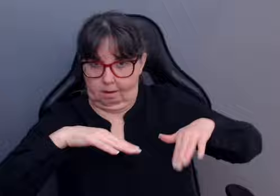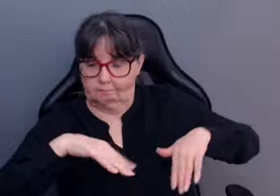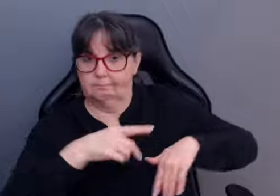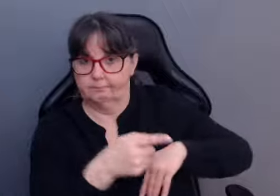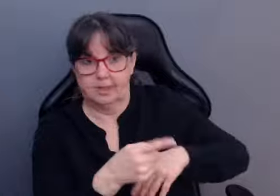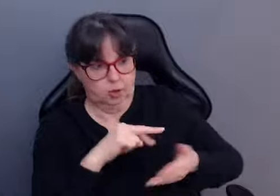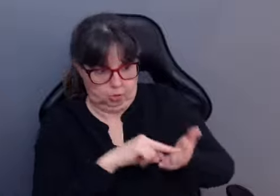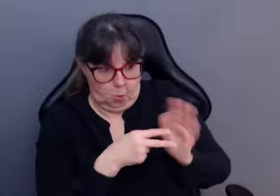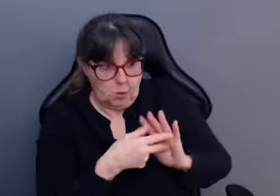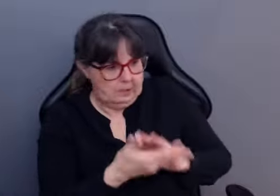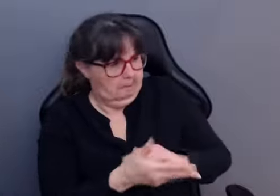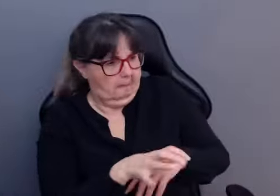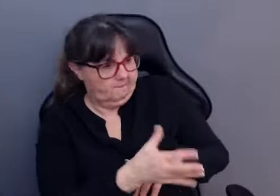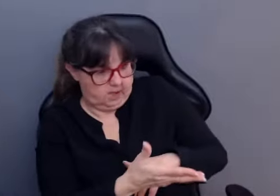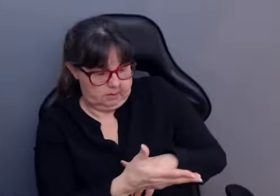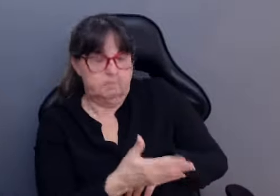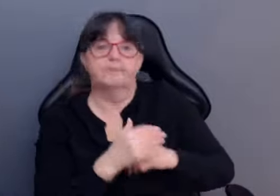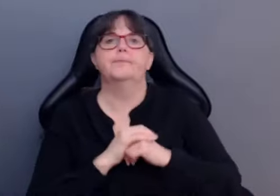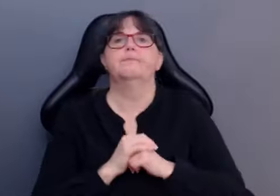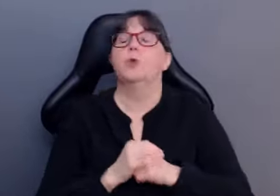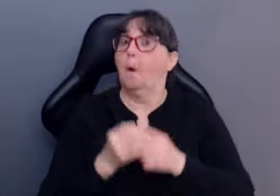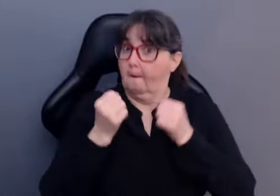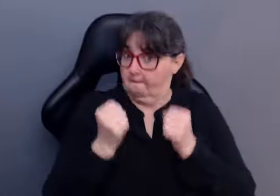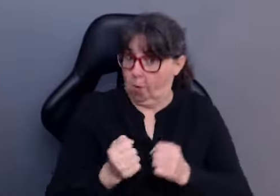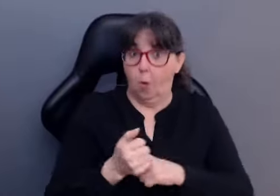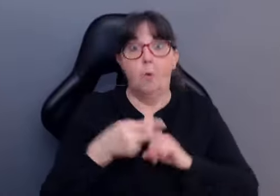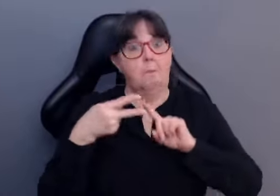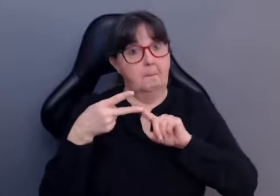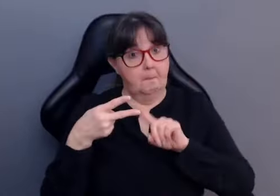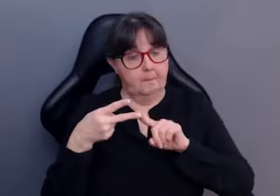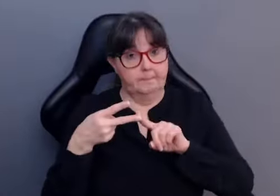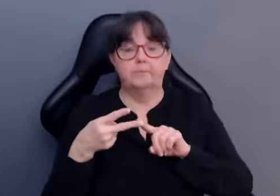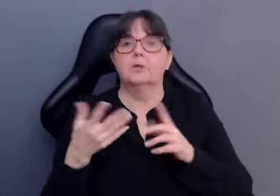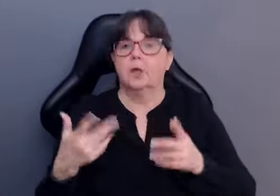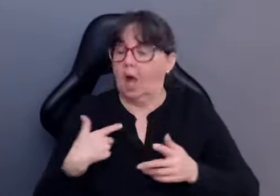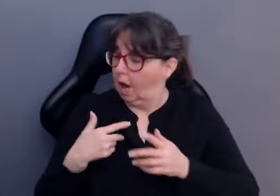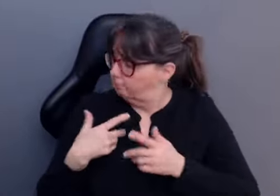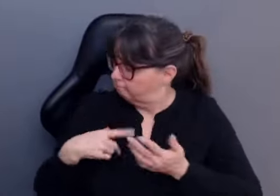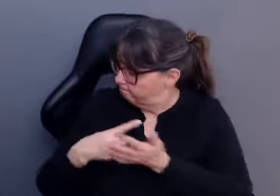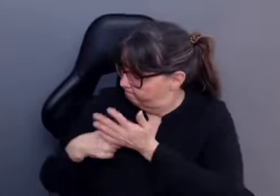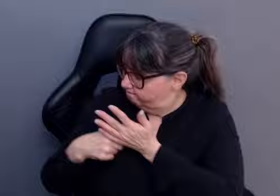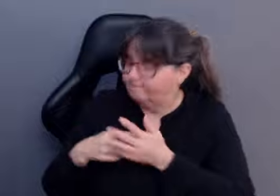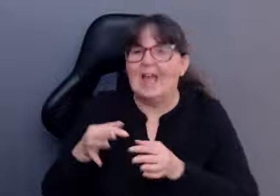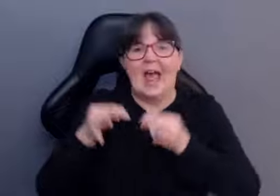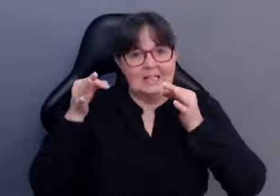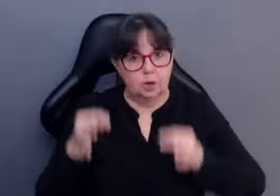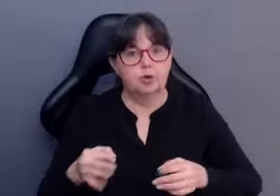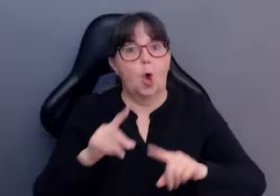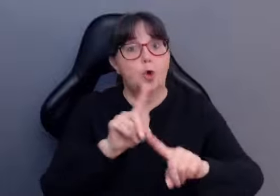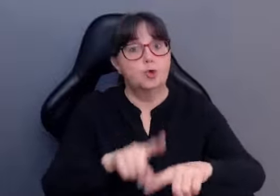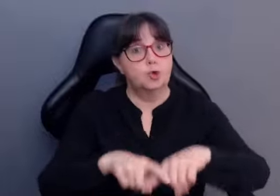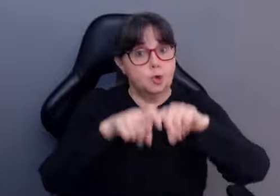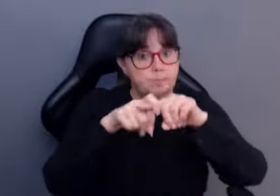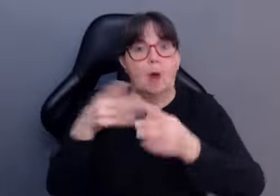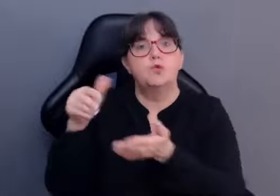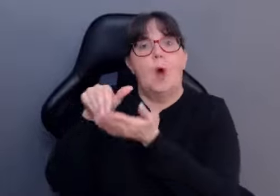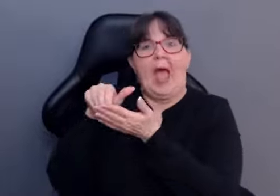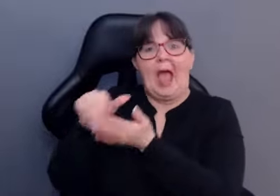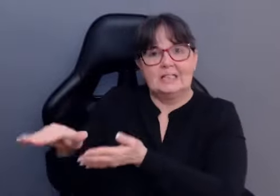laquelle il est tenu. Il peut aussi, par résolution, suspendre ou expulser pour